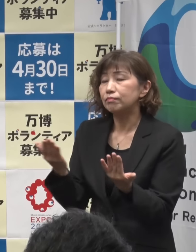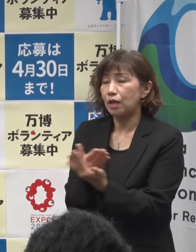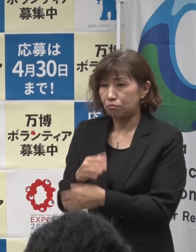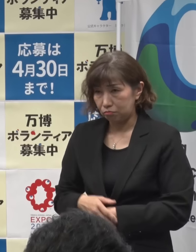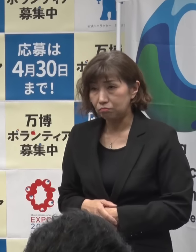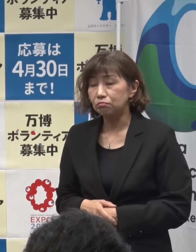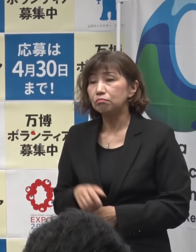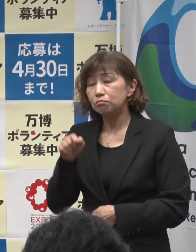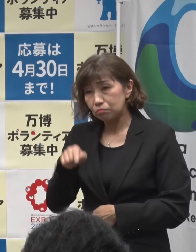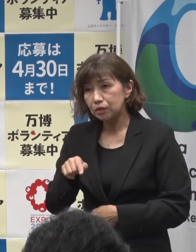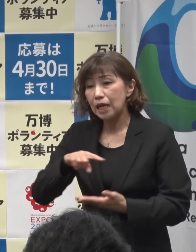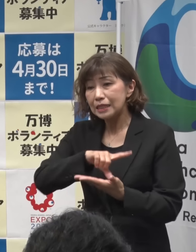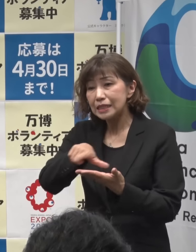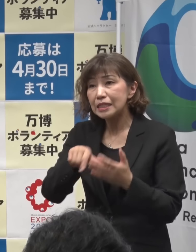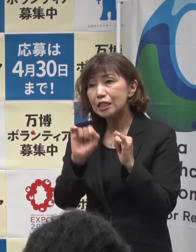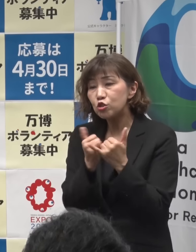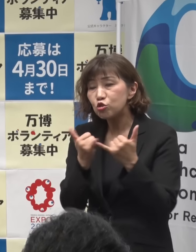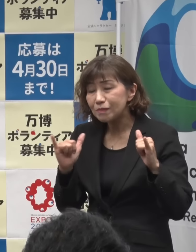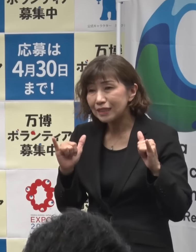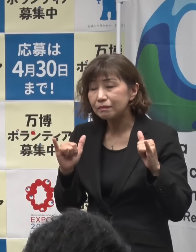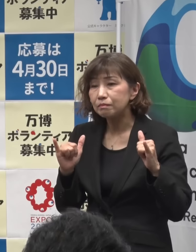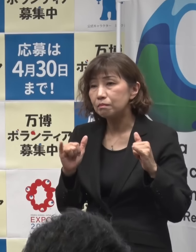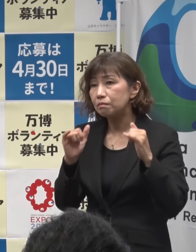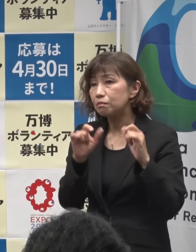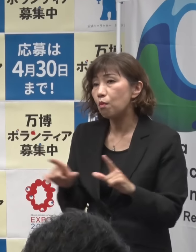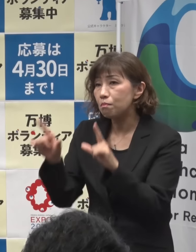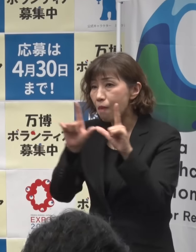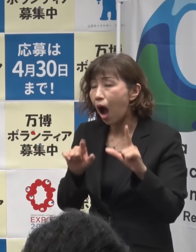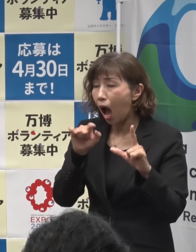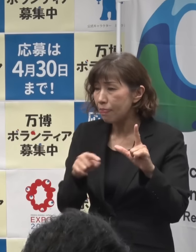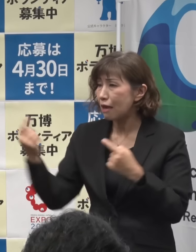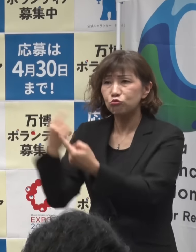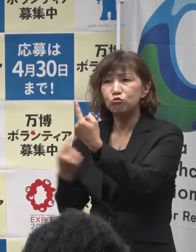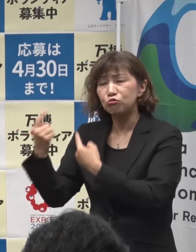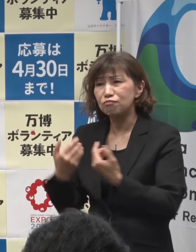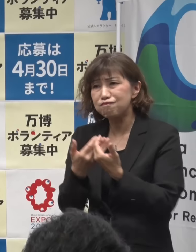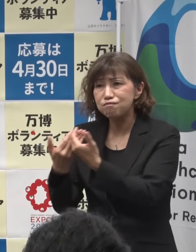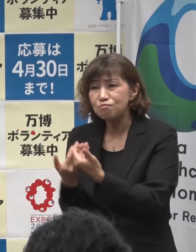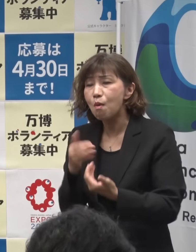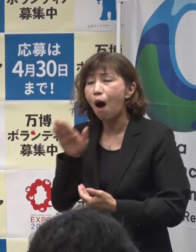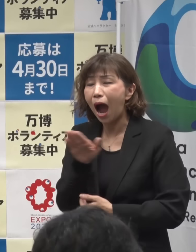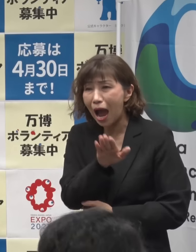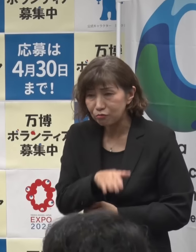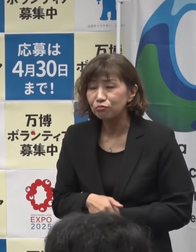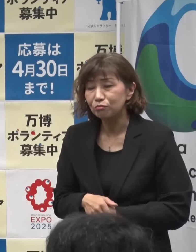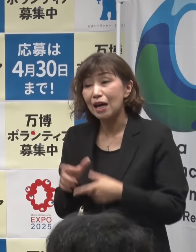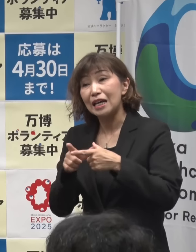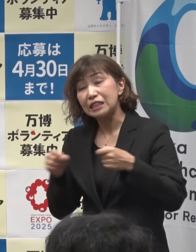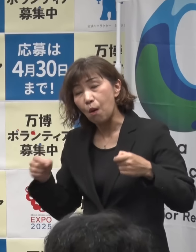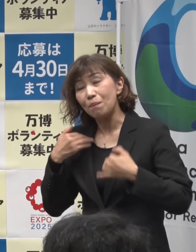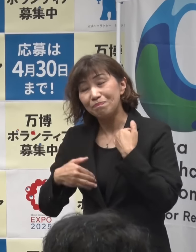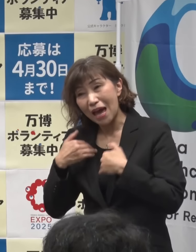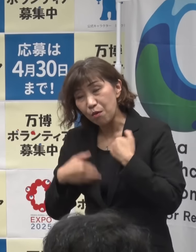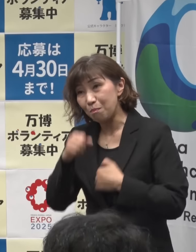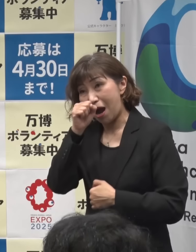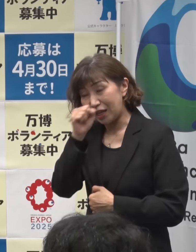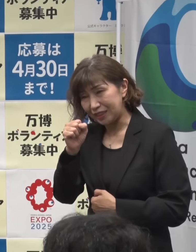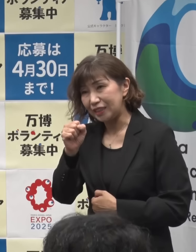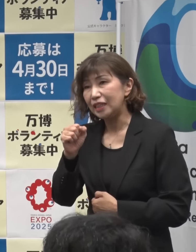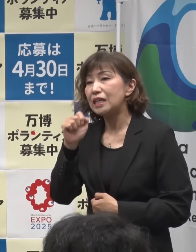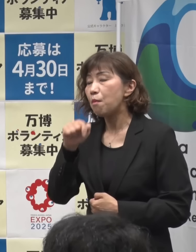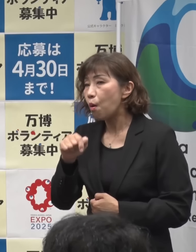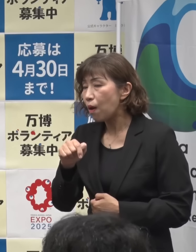存の問題も出てくる。そして多くの皆さんが納税することなく日本のインフラを楽しむ、これはいいことだと思うんですけど、であるならば少